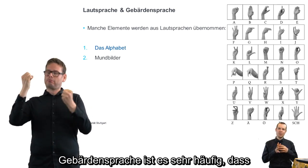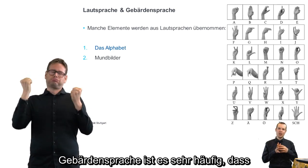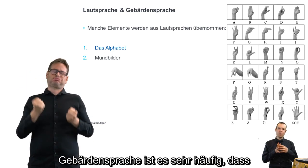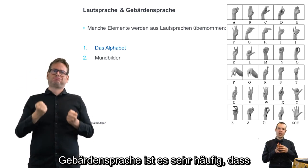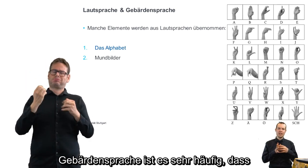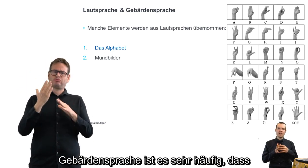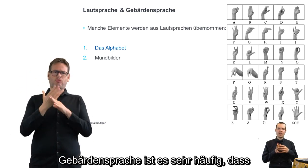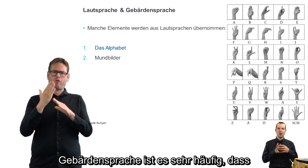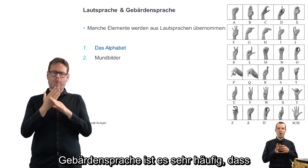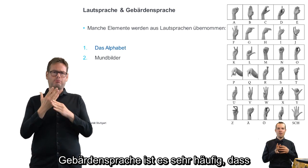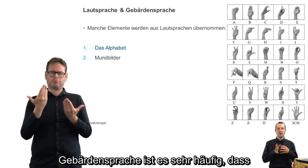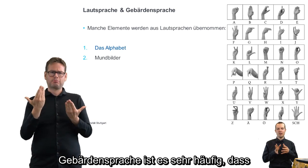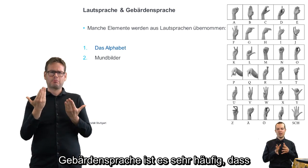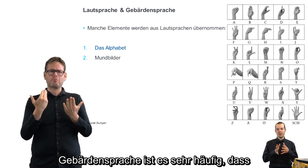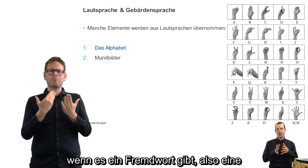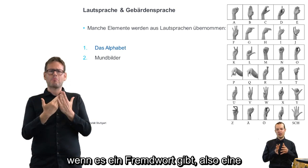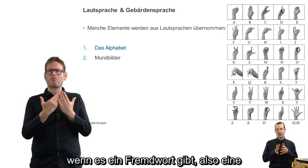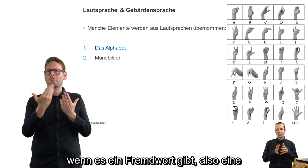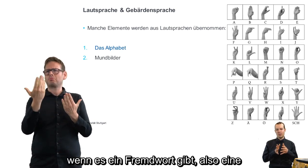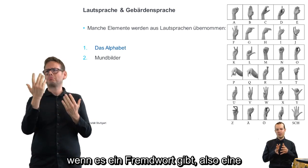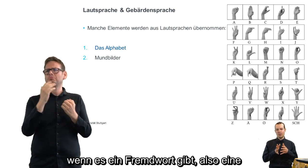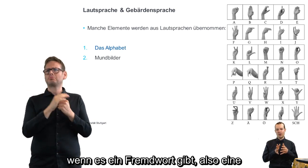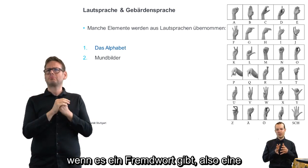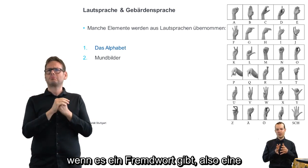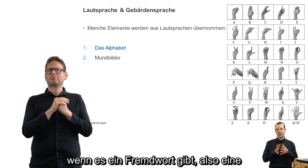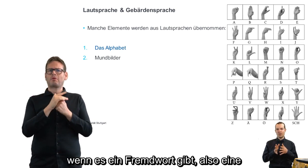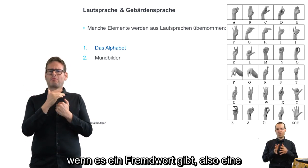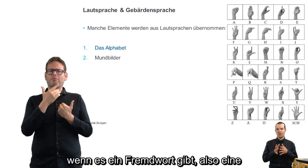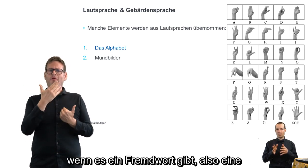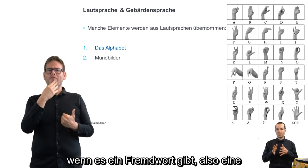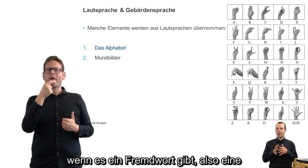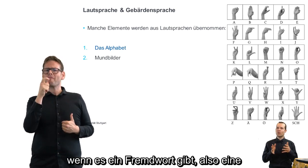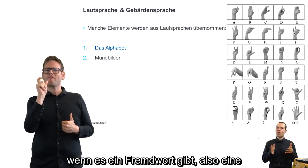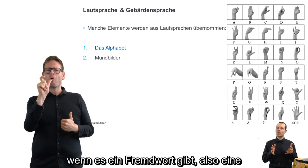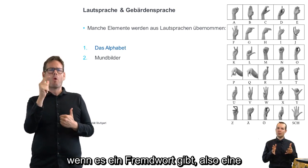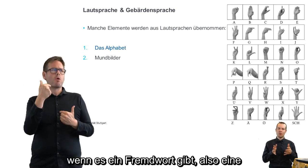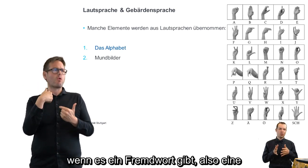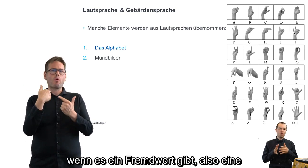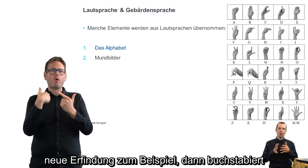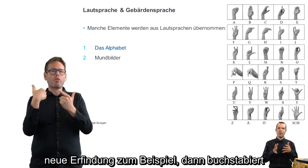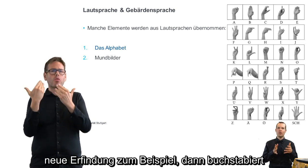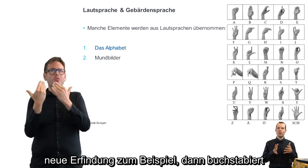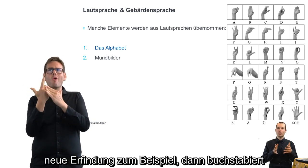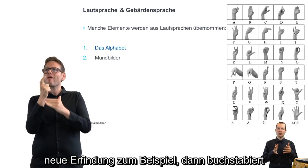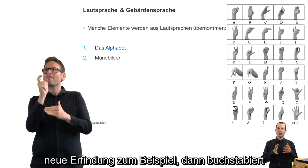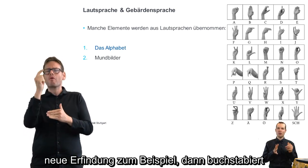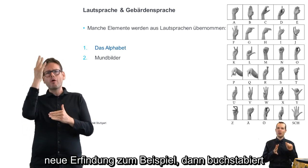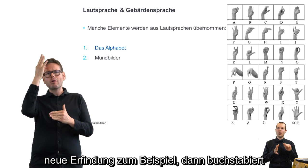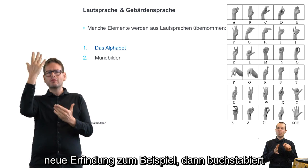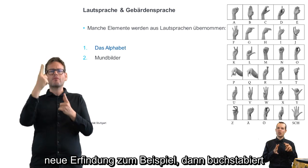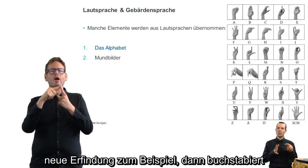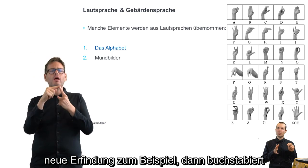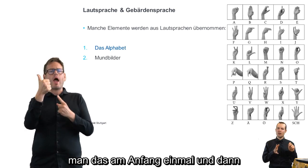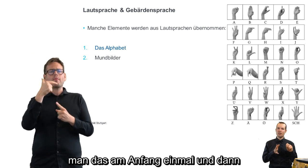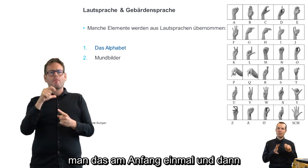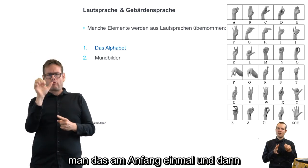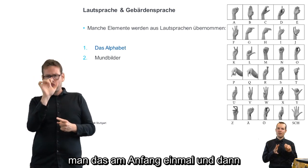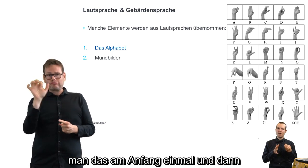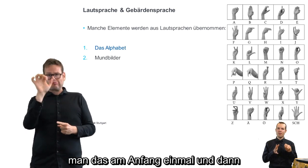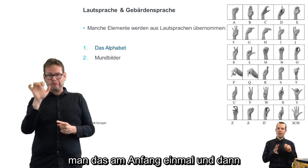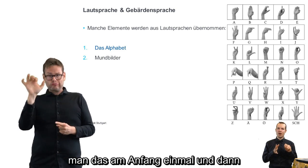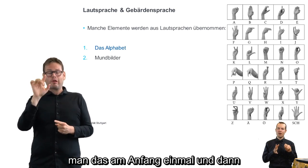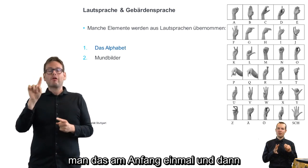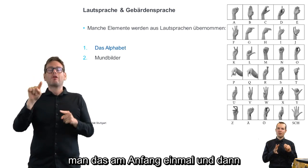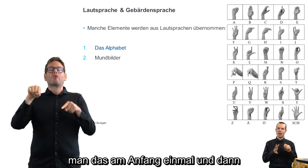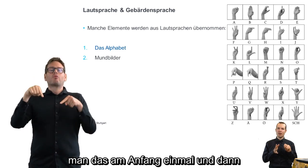amerikanischen Gebärdensprache ist es sehr häufig, dass wenn es ein Tramp-Wort gibt, also eine neue Erfindung oder so, dann buchstabiert man das am